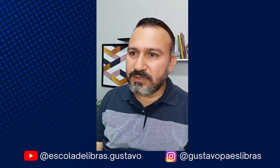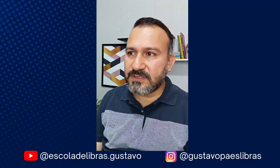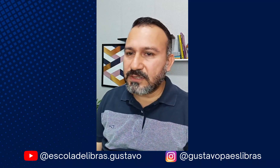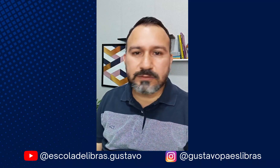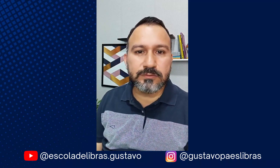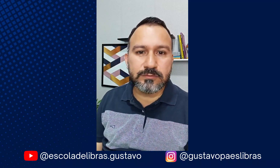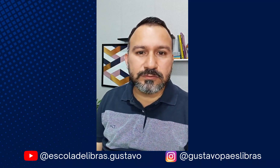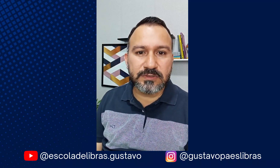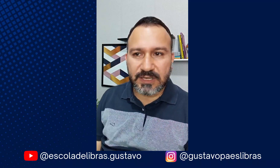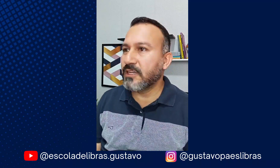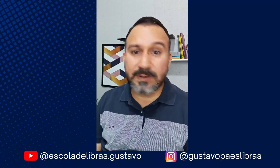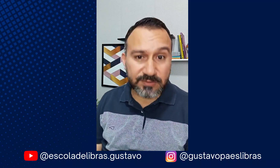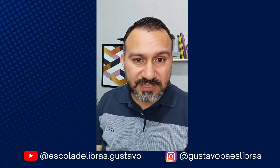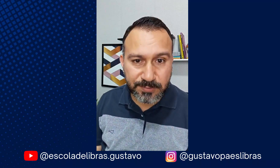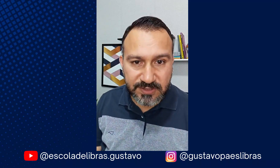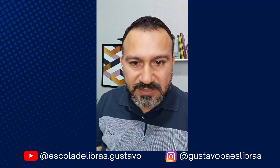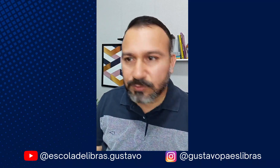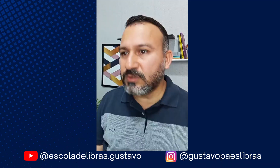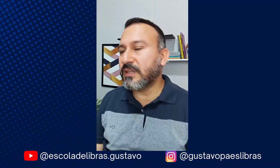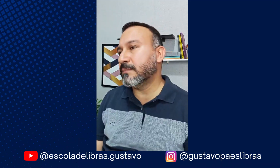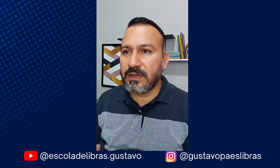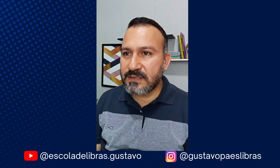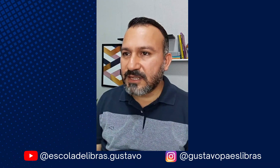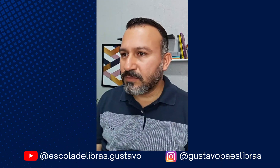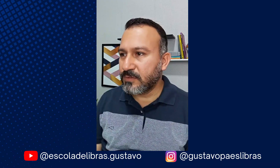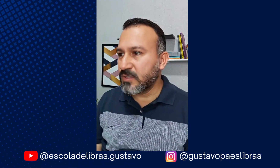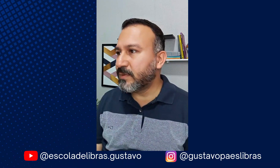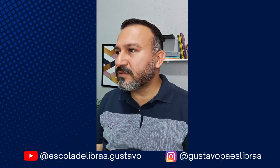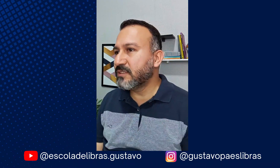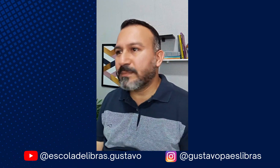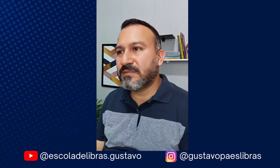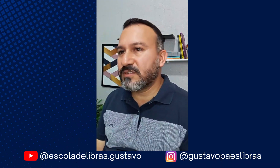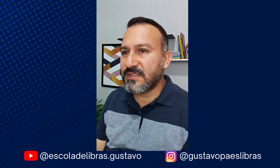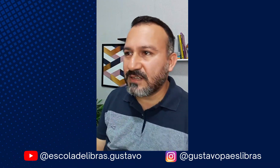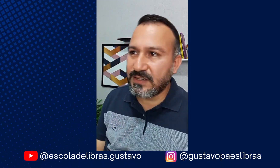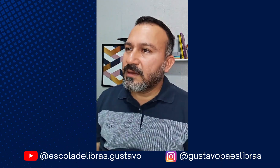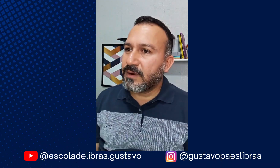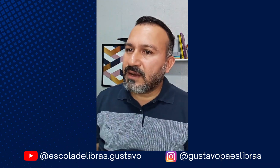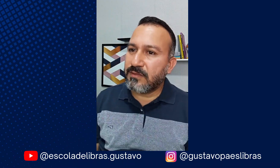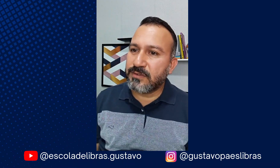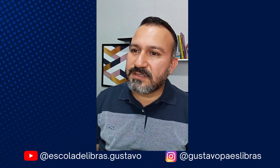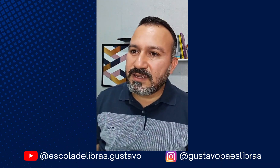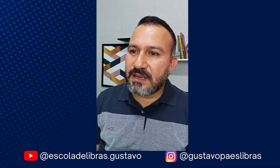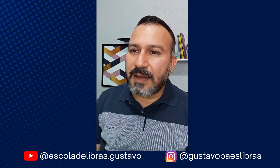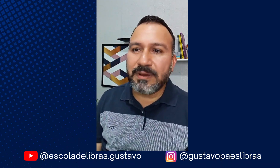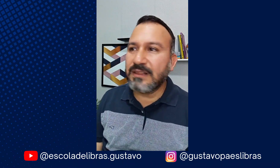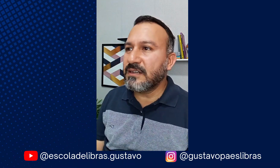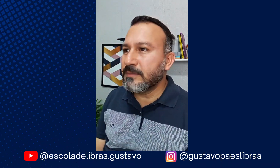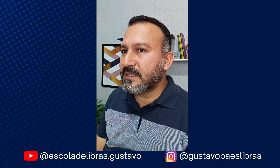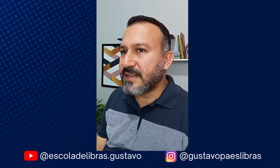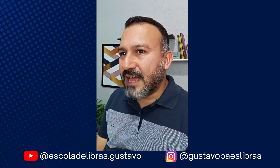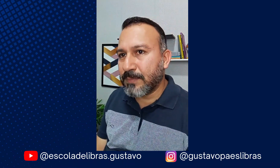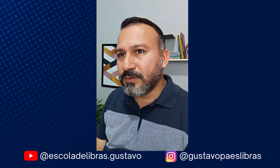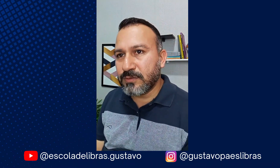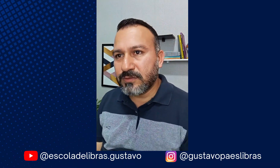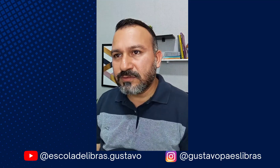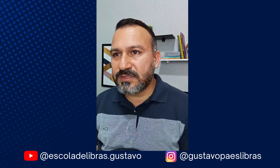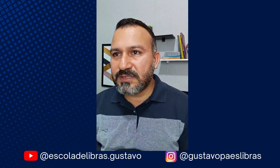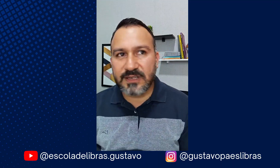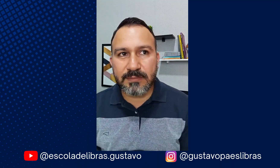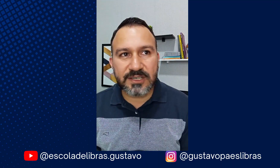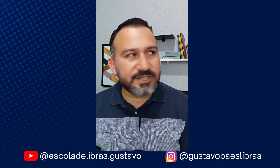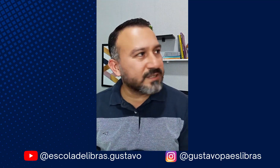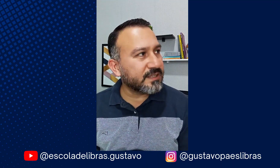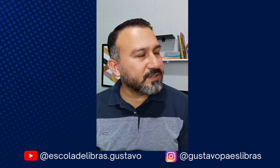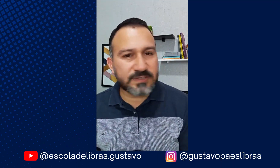mim pode ser um tempo, para você pode ser outro tempo. Exemplo, se eu perguntar para você aqui, para você aprender Libras rápido,